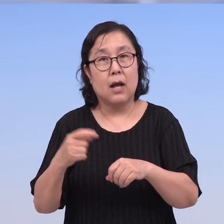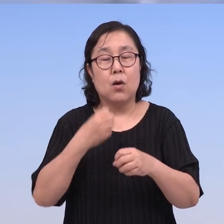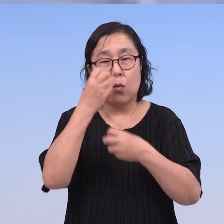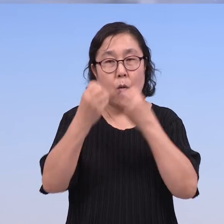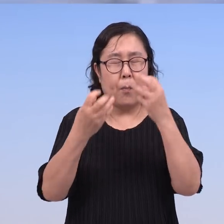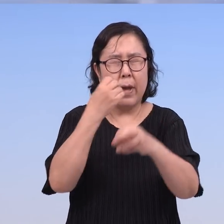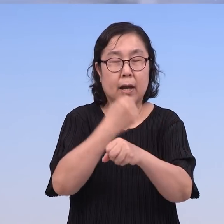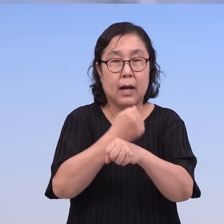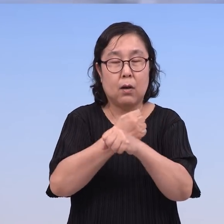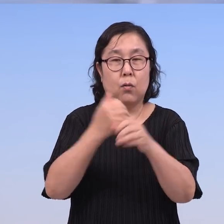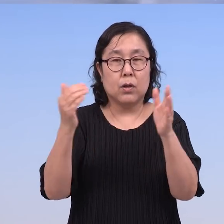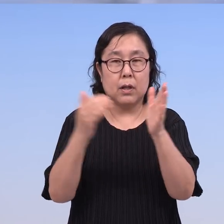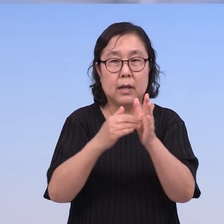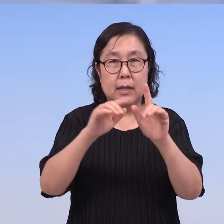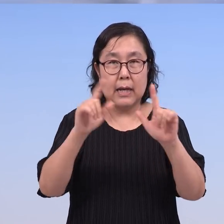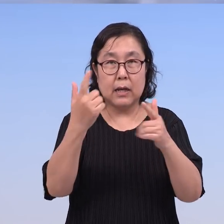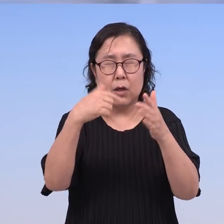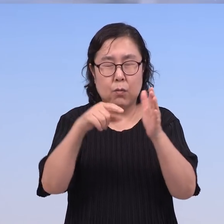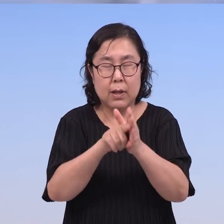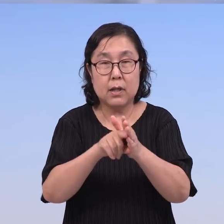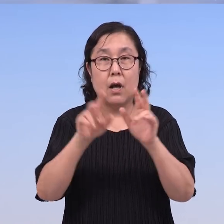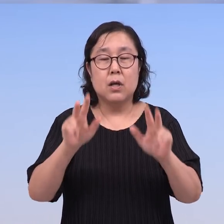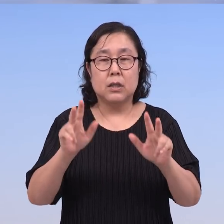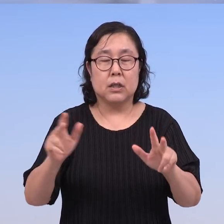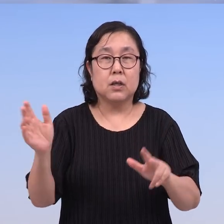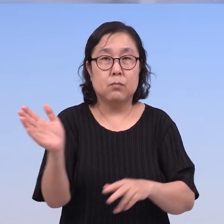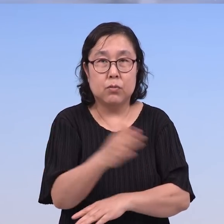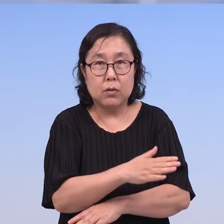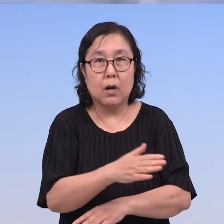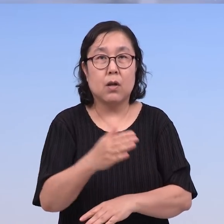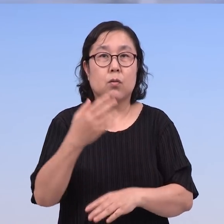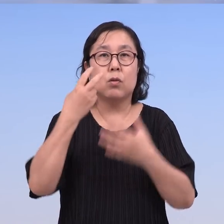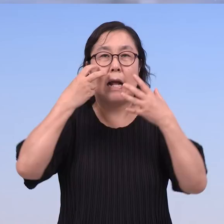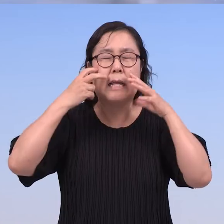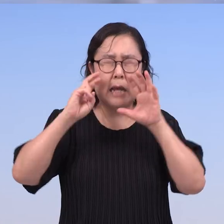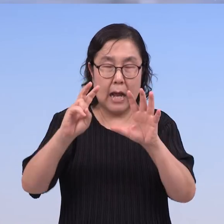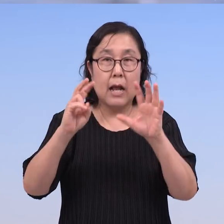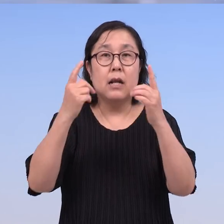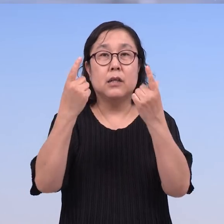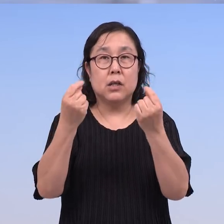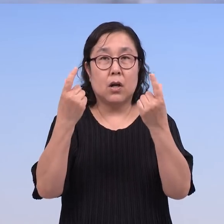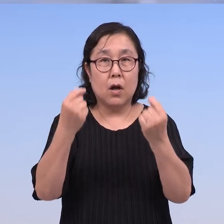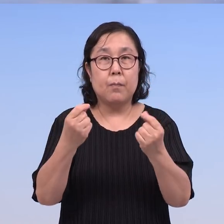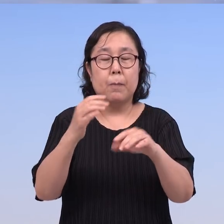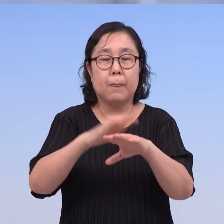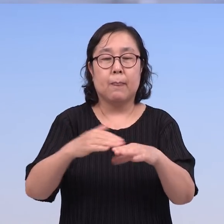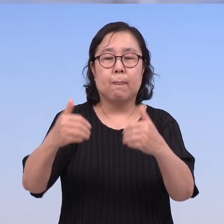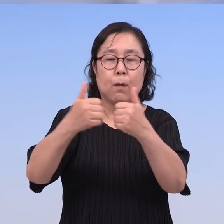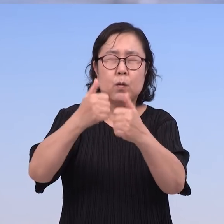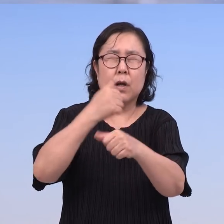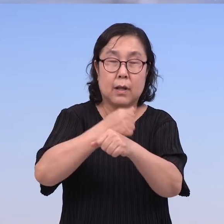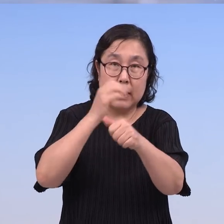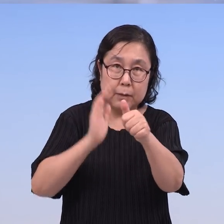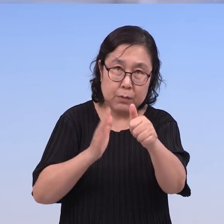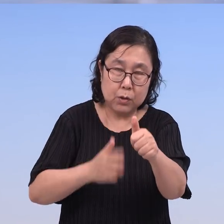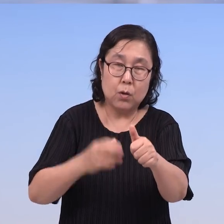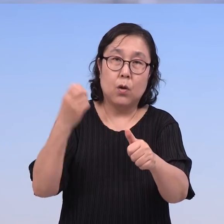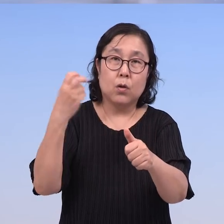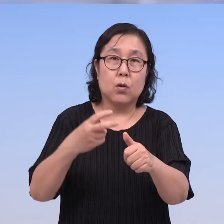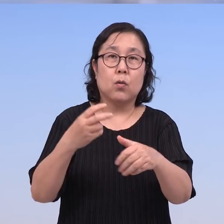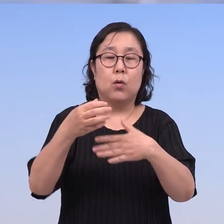인생이 아니기를 위하여 지금부터라도 다니엘처럼 도전하셔야 돼요. 그리고 눈에 보이는 것에만 연연하지